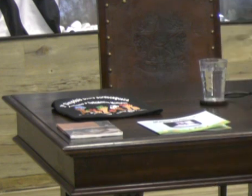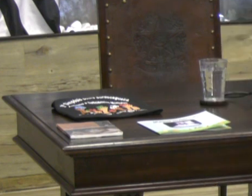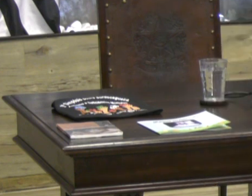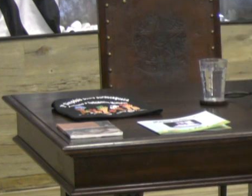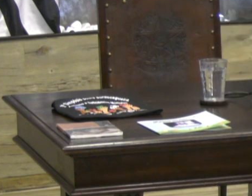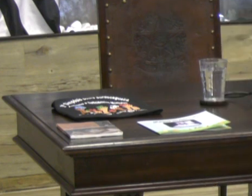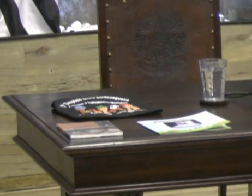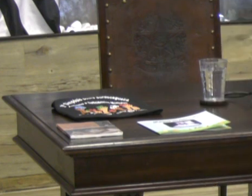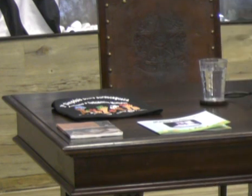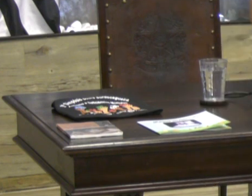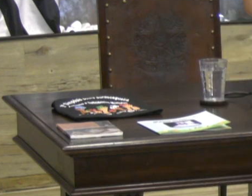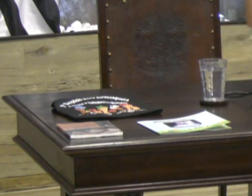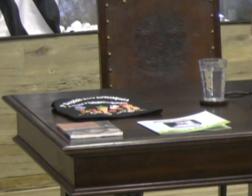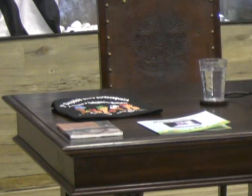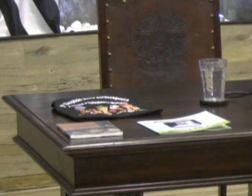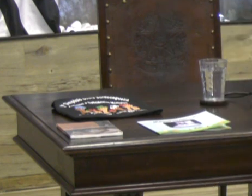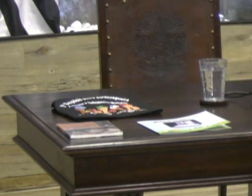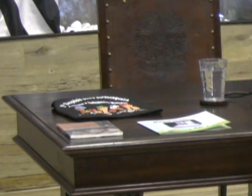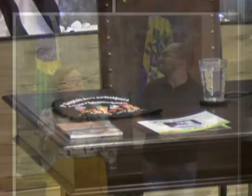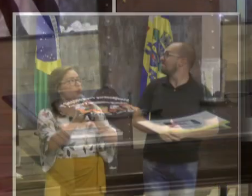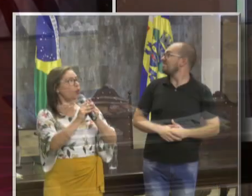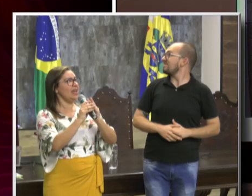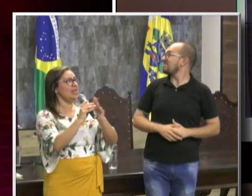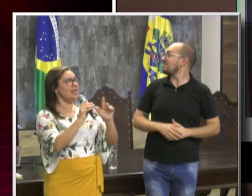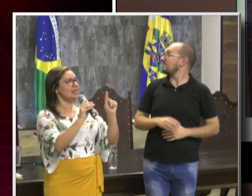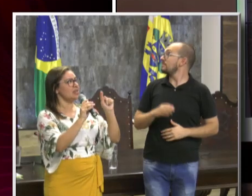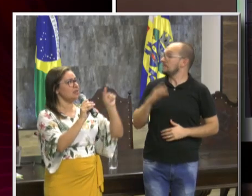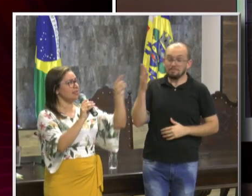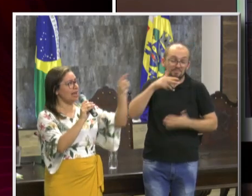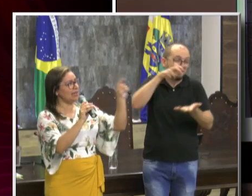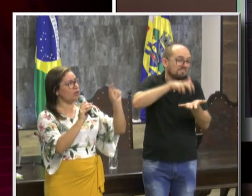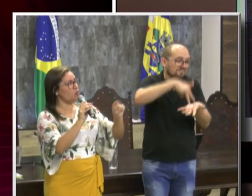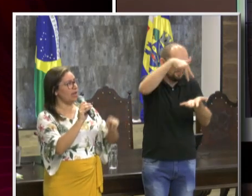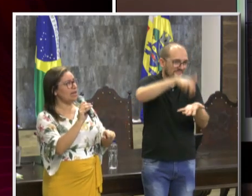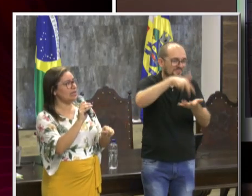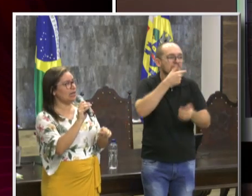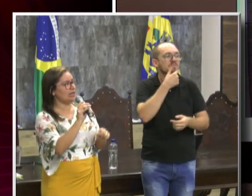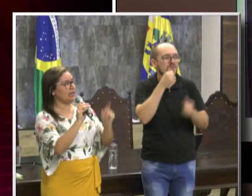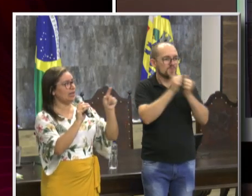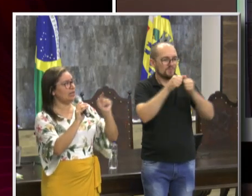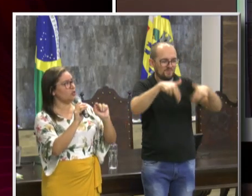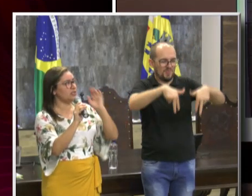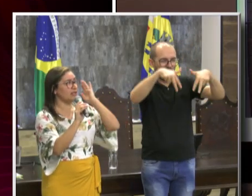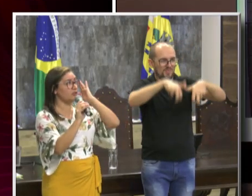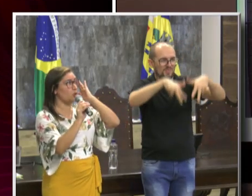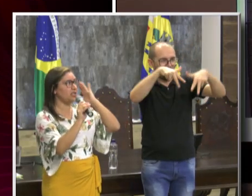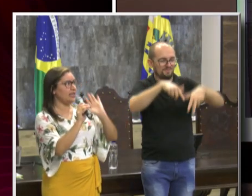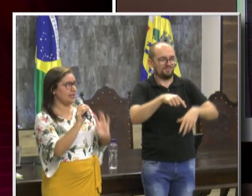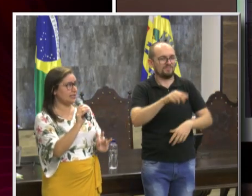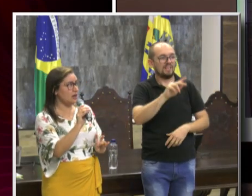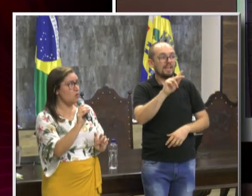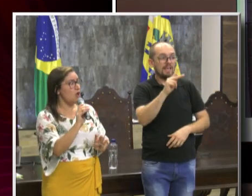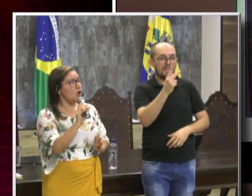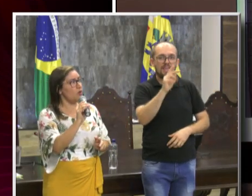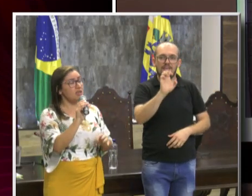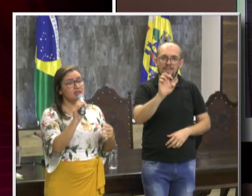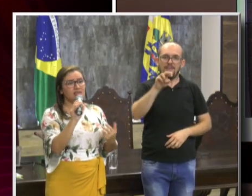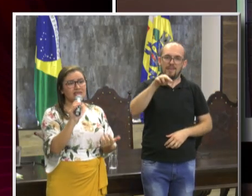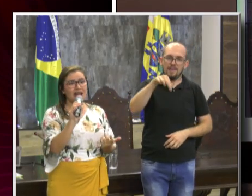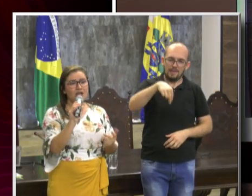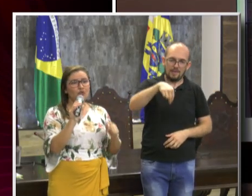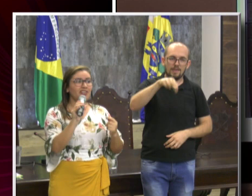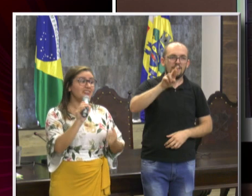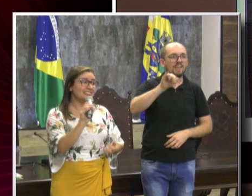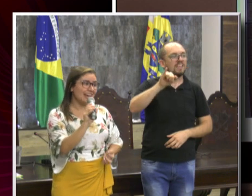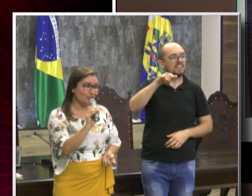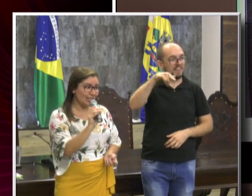um apoia o outro. E ali, o Henrique, que está ali com ele, ali que eu escrevi como interação, o Henrique